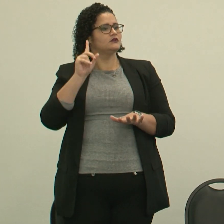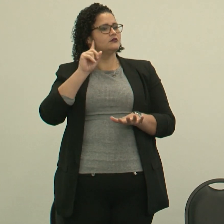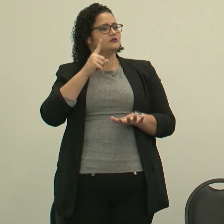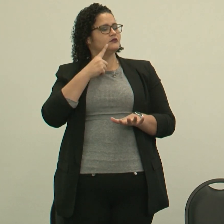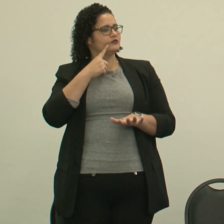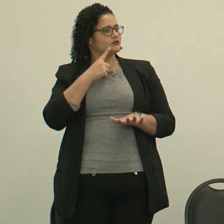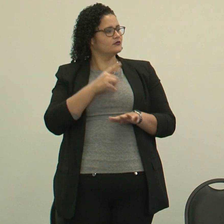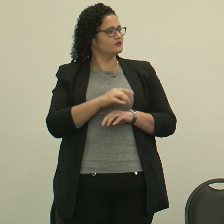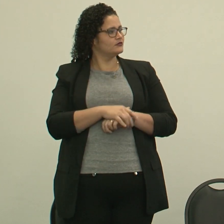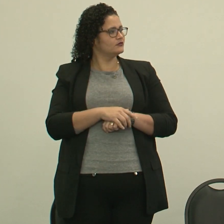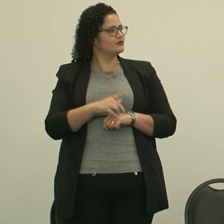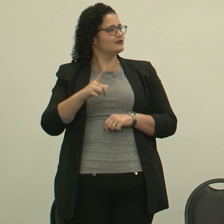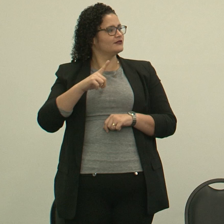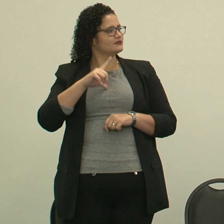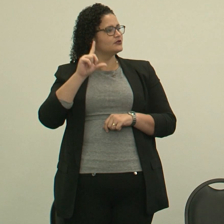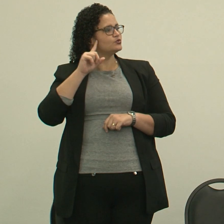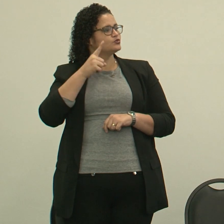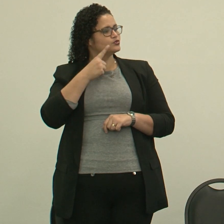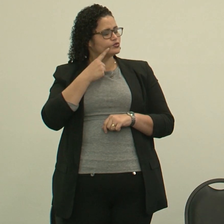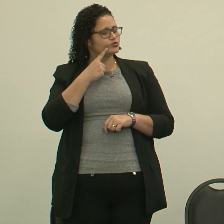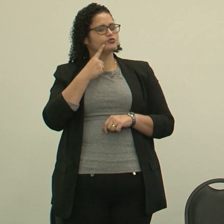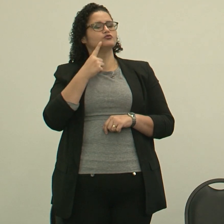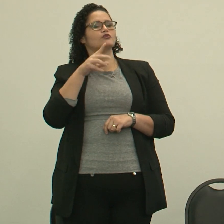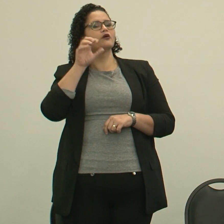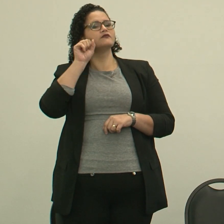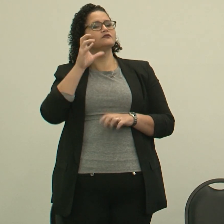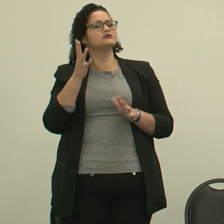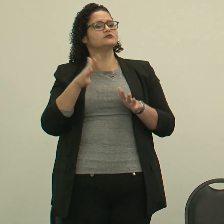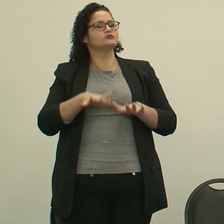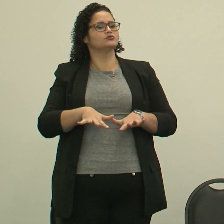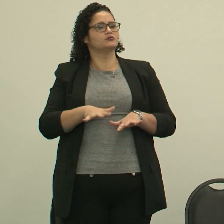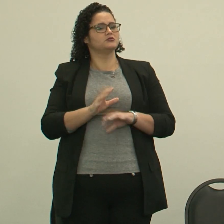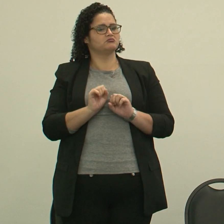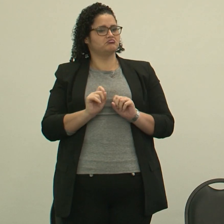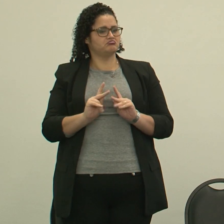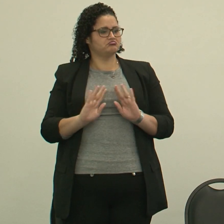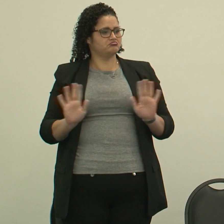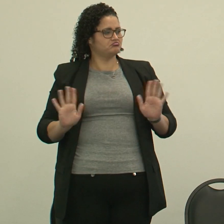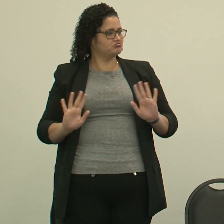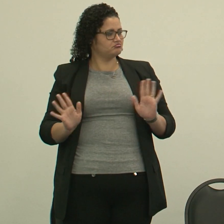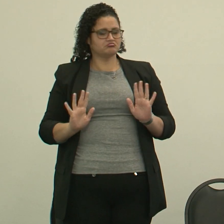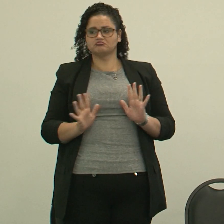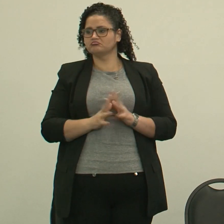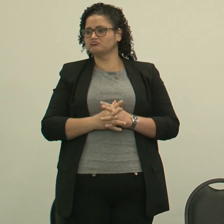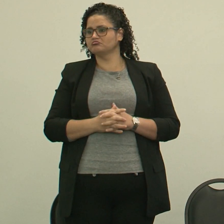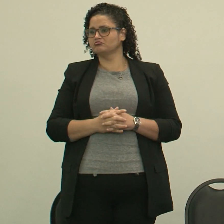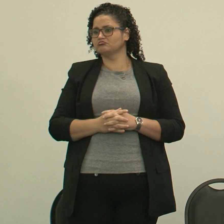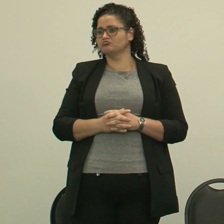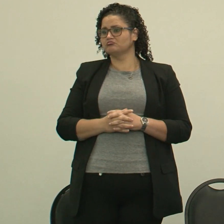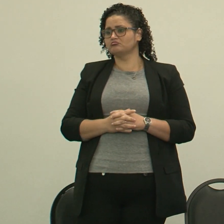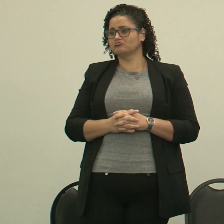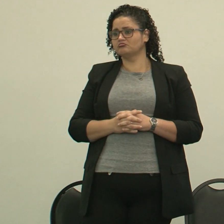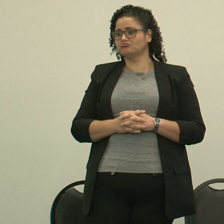surdos? Repara que eu tenho surdos e ouvintes numa mesma turma. Ninguém vê mais? Oi?